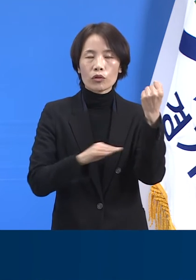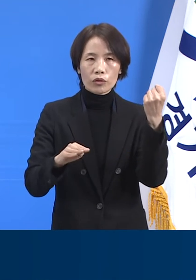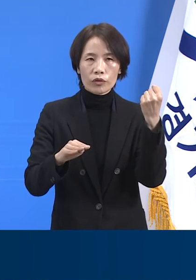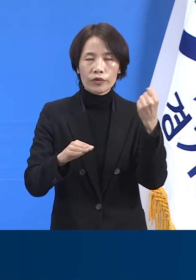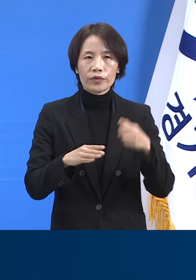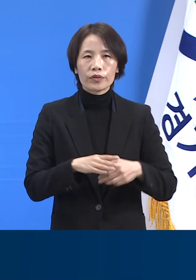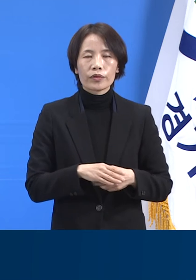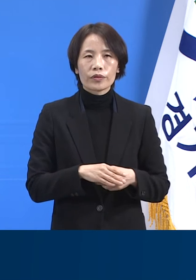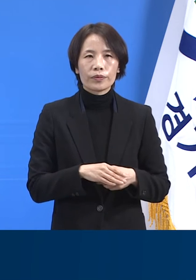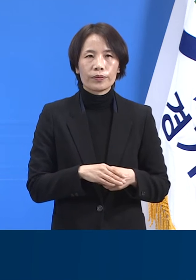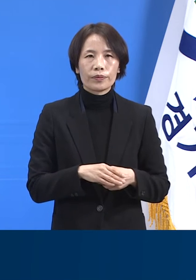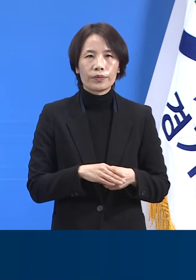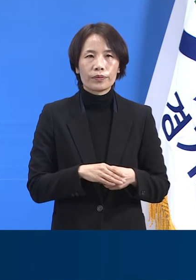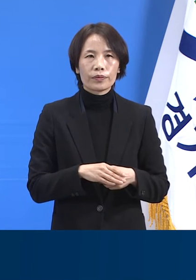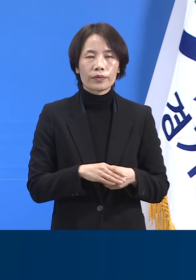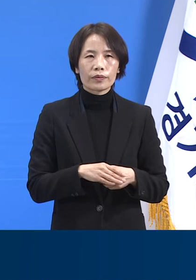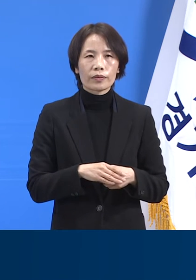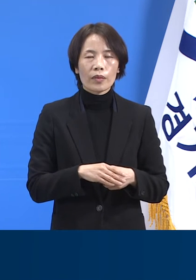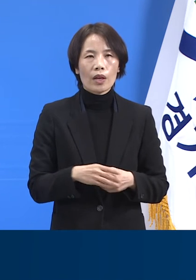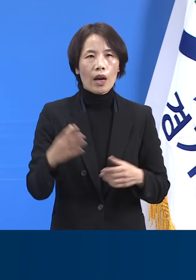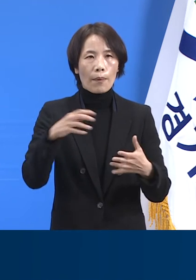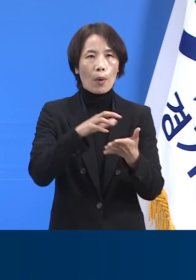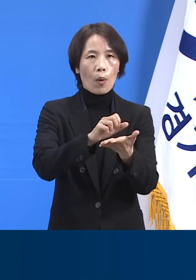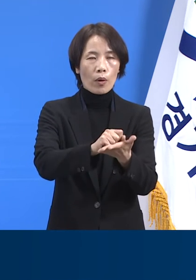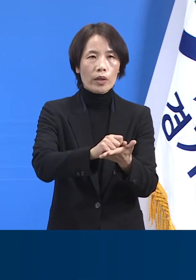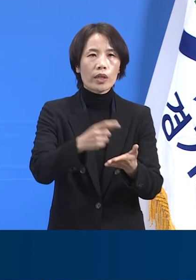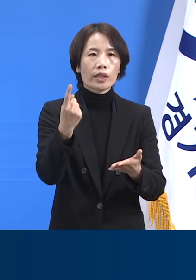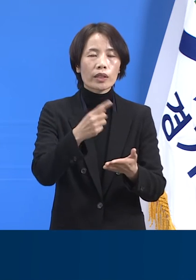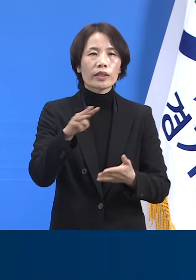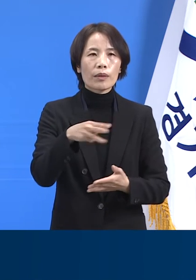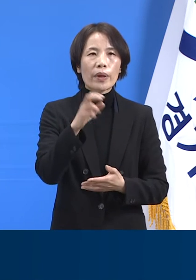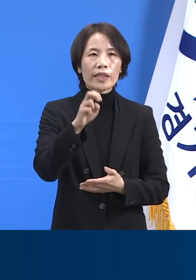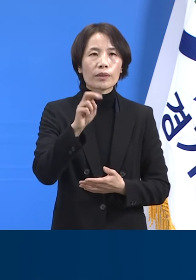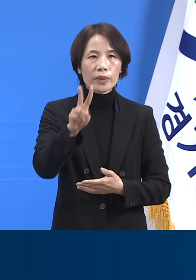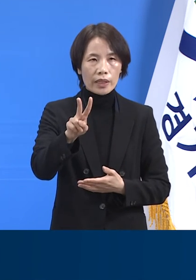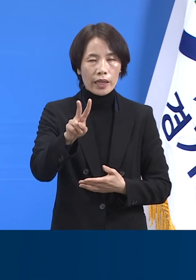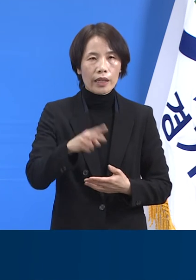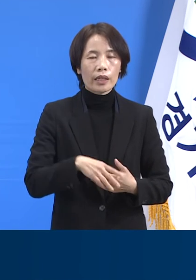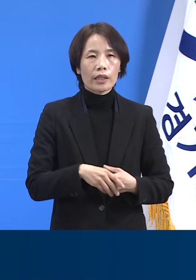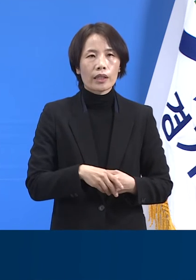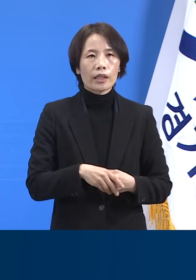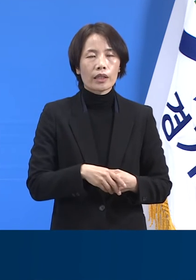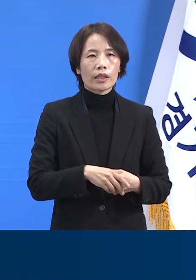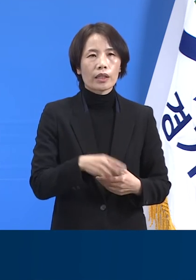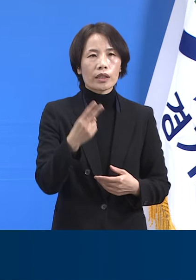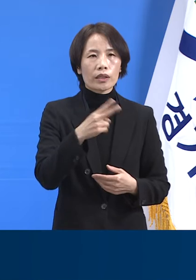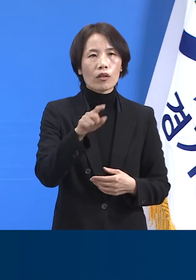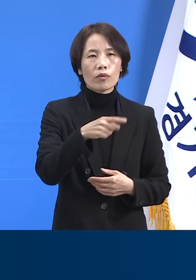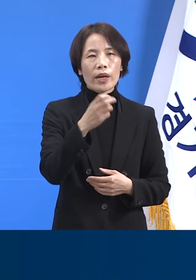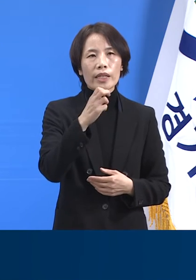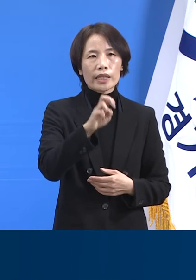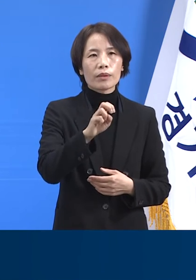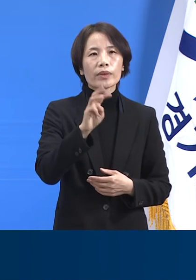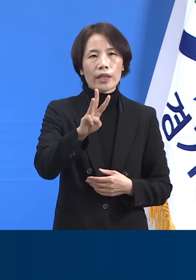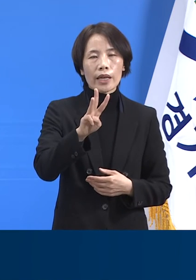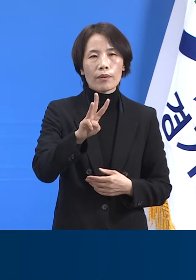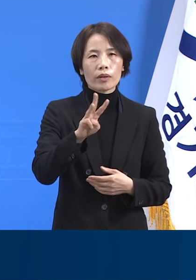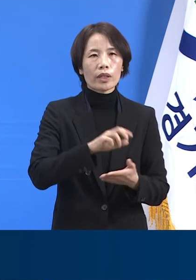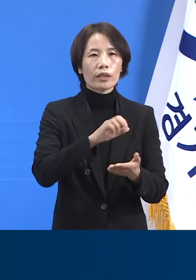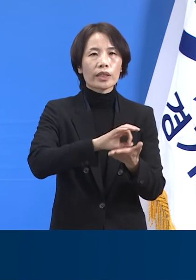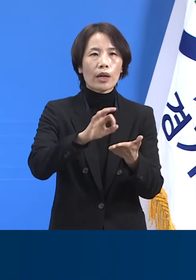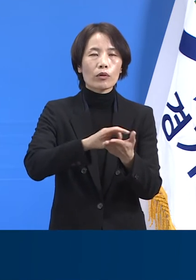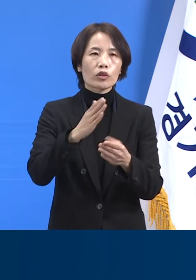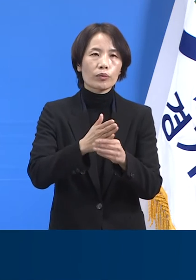합한 도내 의료기관 확보 병상은 총 2,322개입니다. 현재 1,923병상을 사용하고 있으며